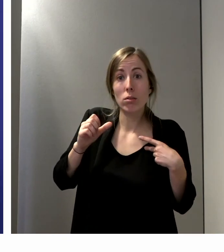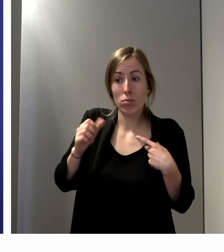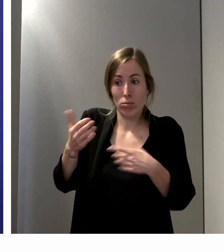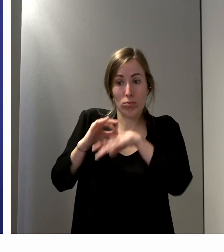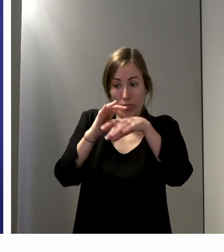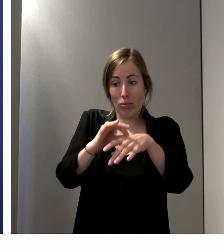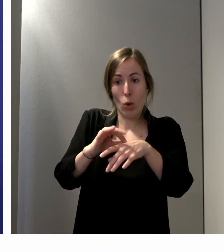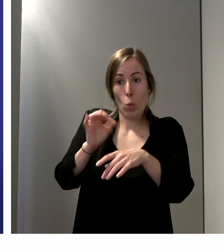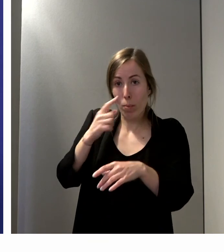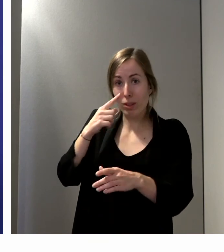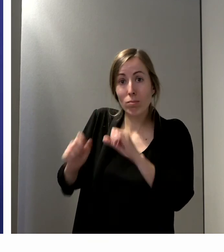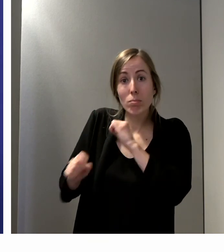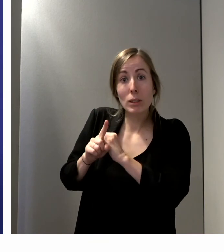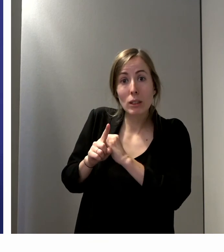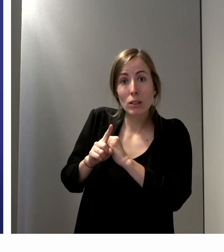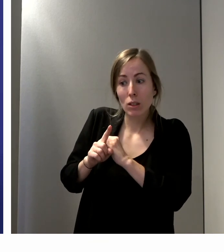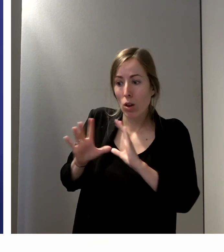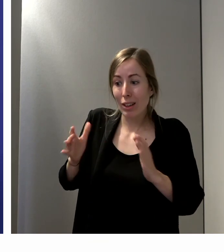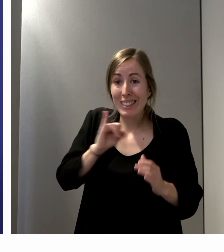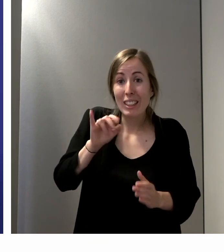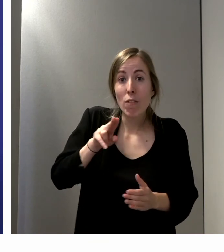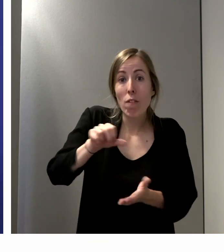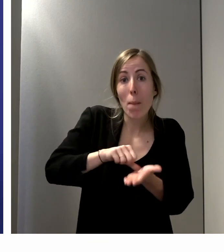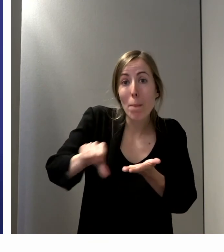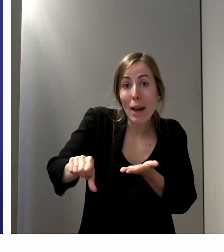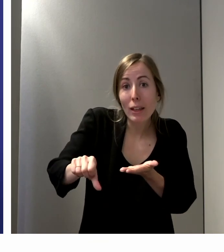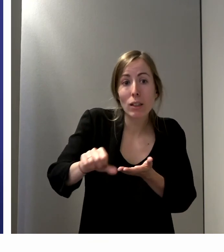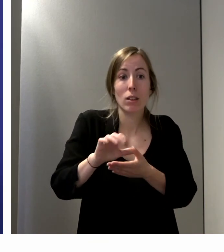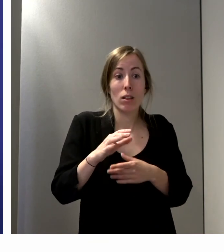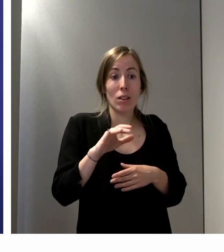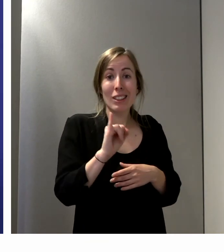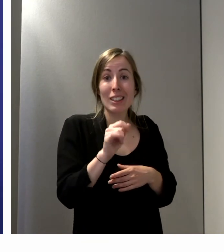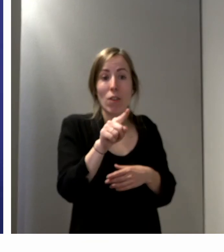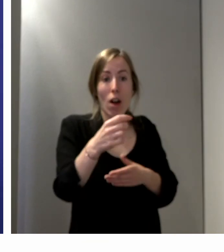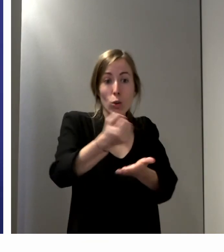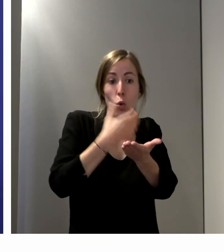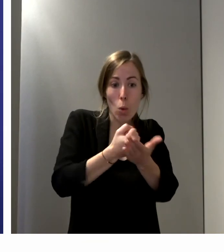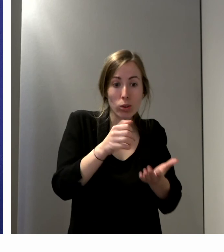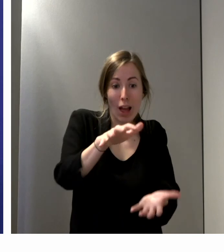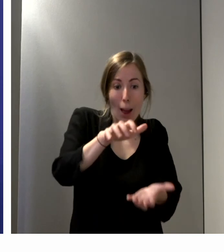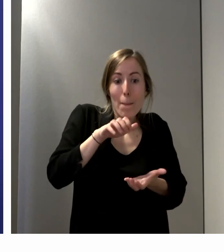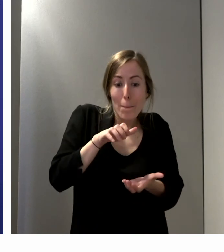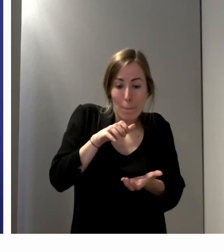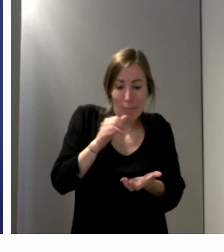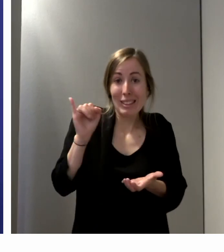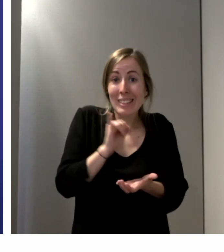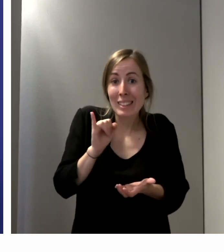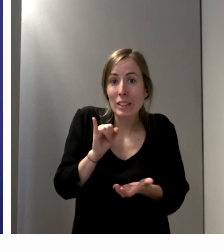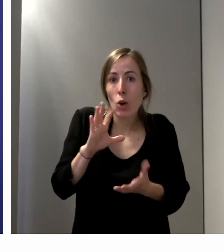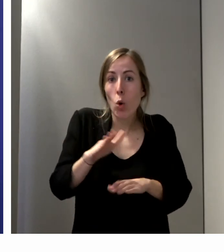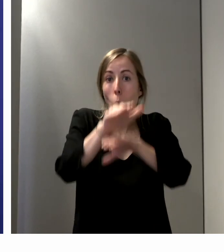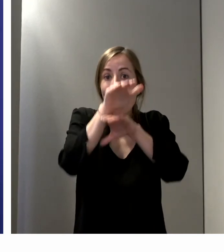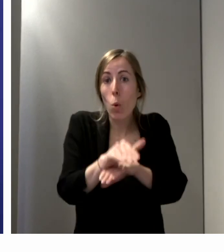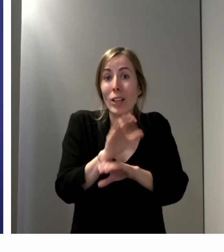va solvabiliser cet accompagnement, la capacité des personnes à le demander, à le préciser, avec la garantie